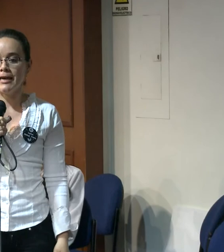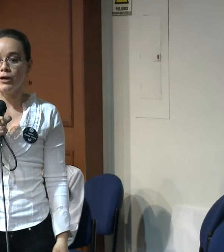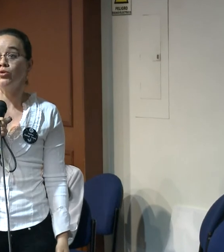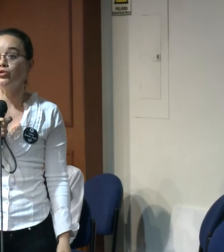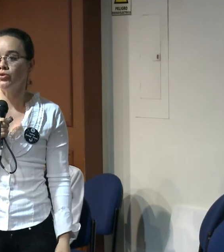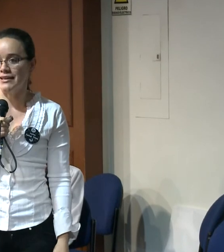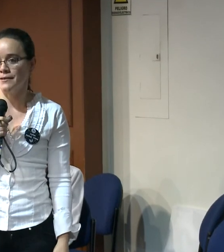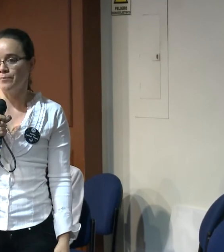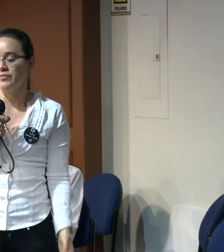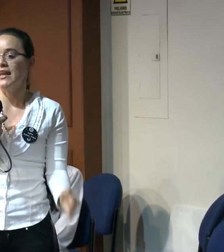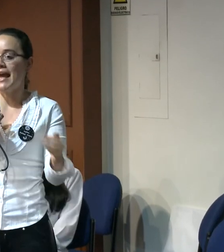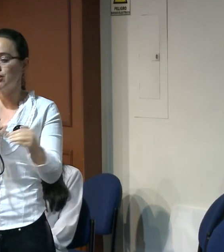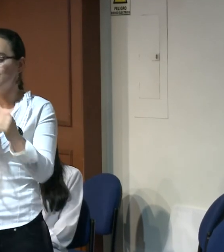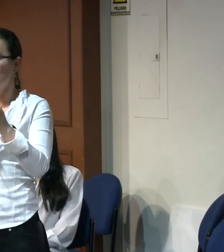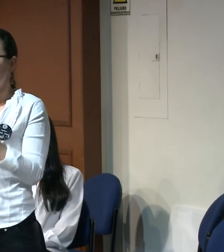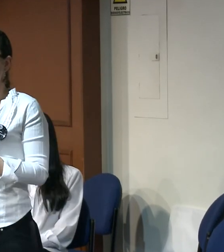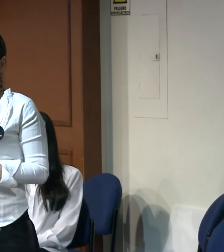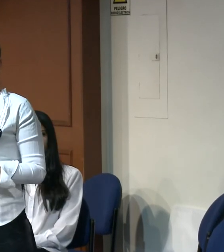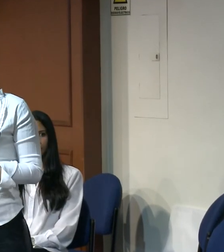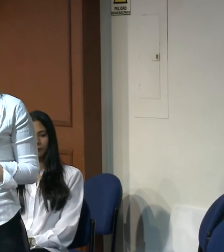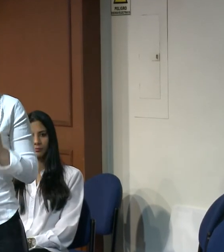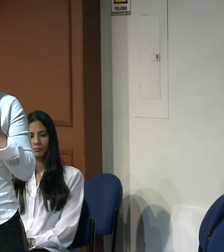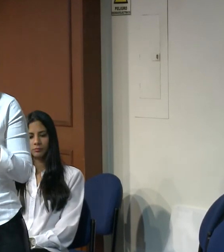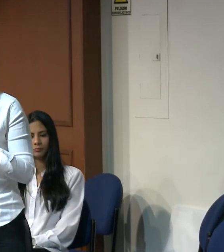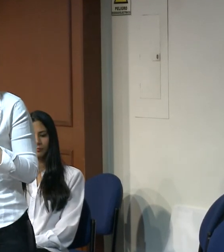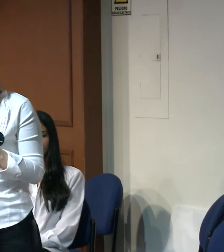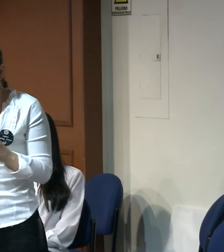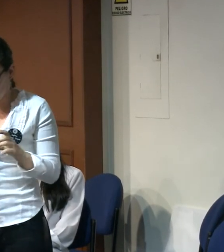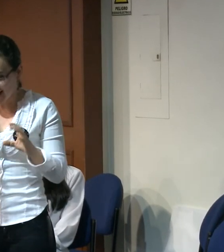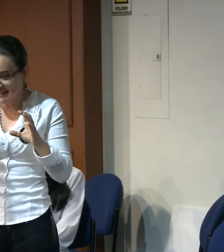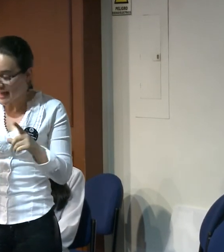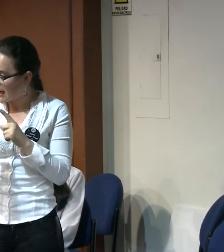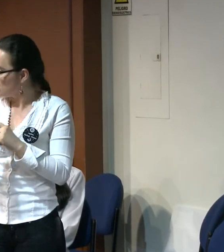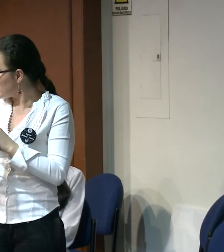otras culturas. De hecho, dentro